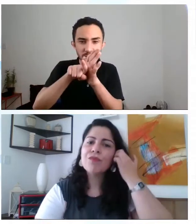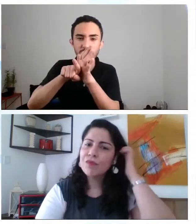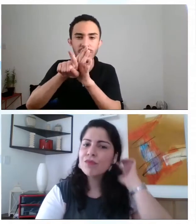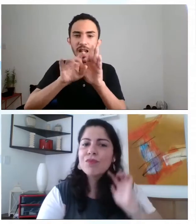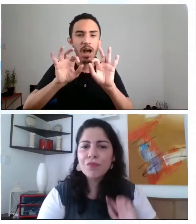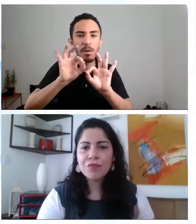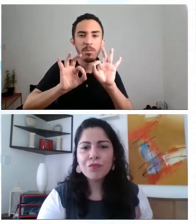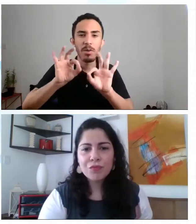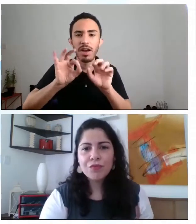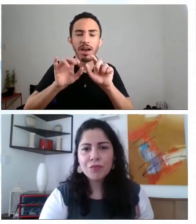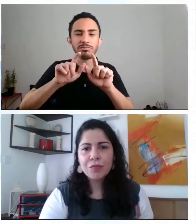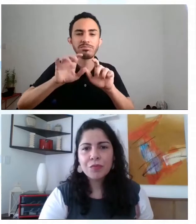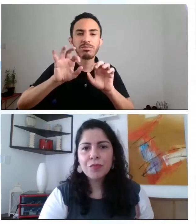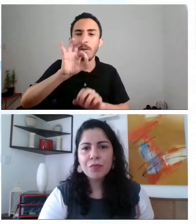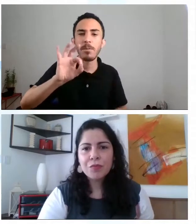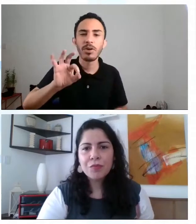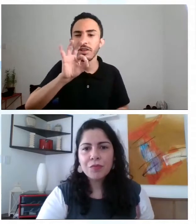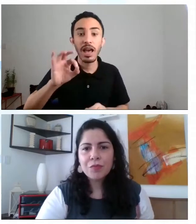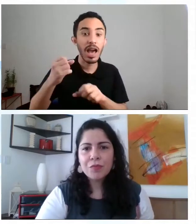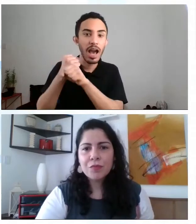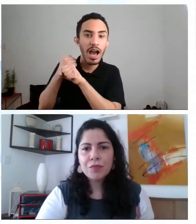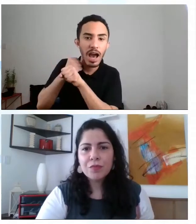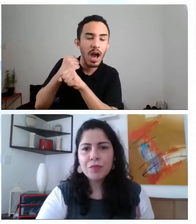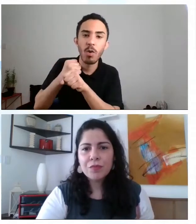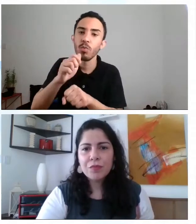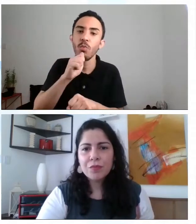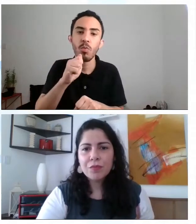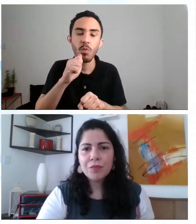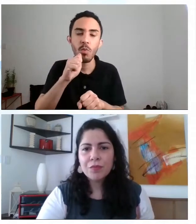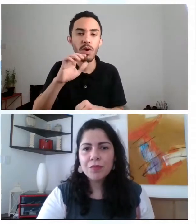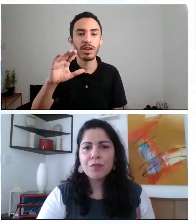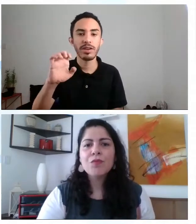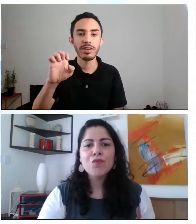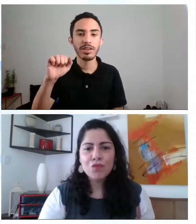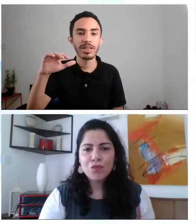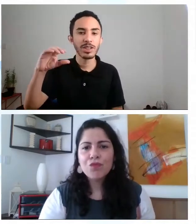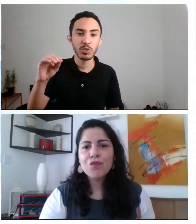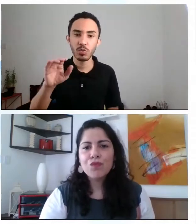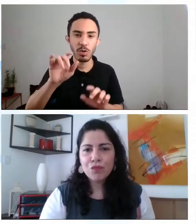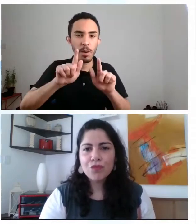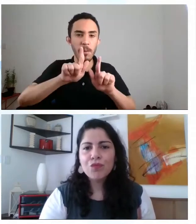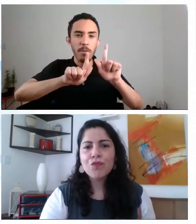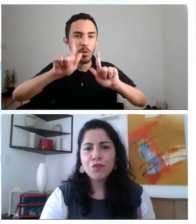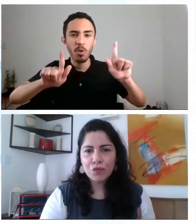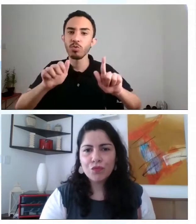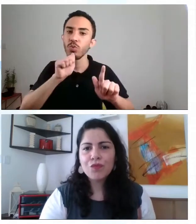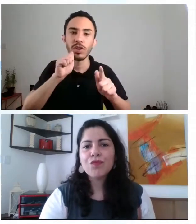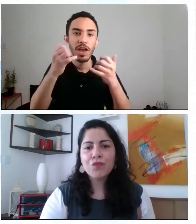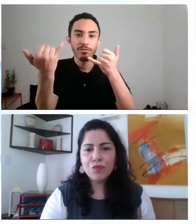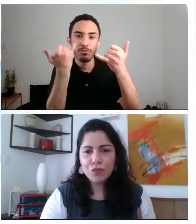e né, da ausência do censo nos últimos anos, a gente meio que perde essa informação mesmo.